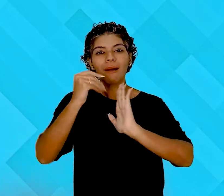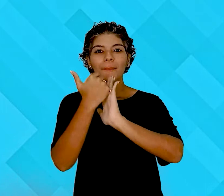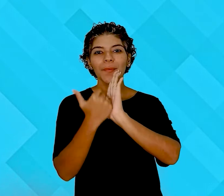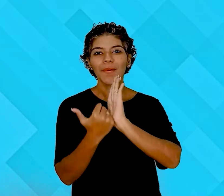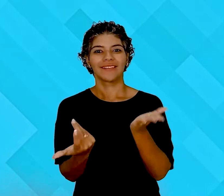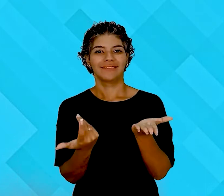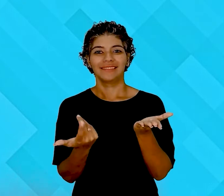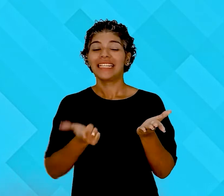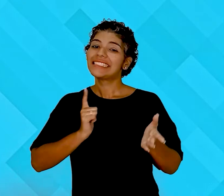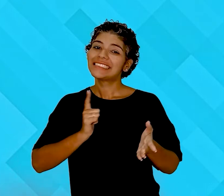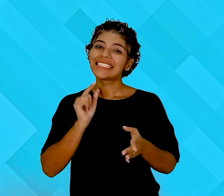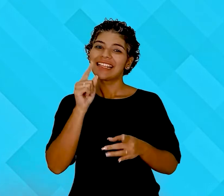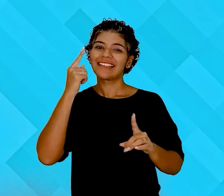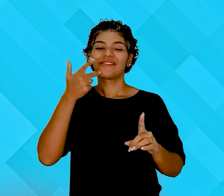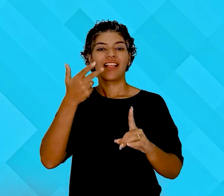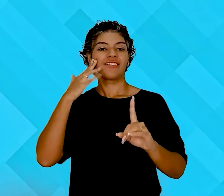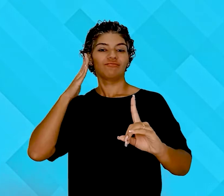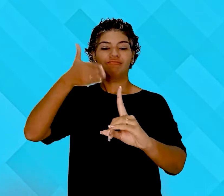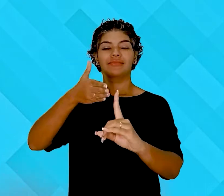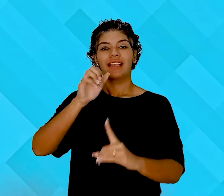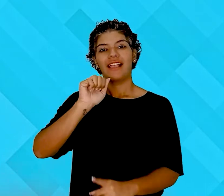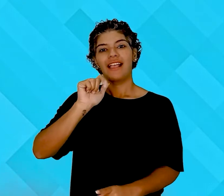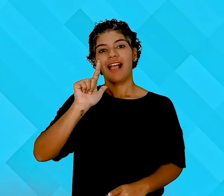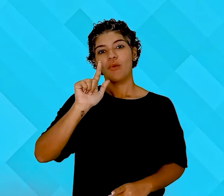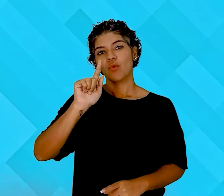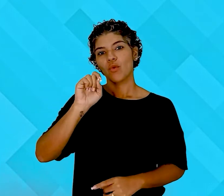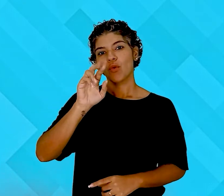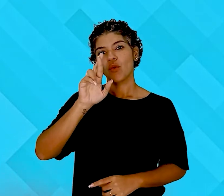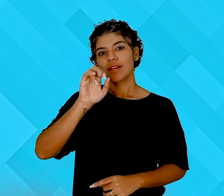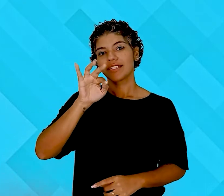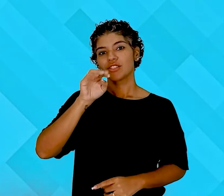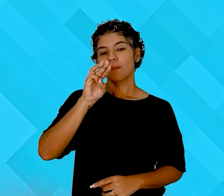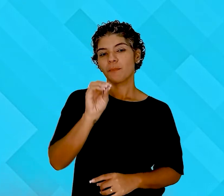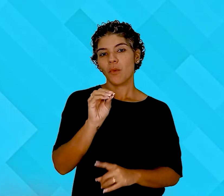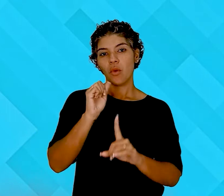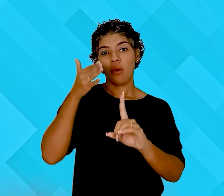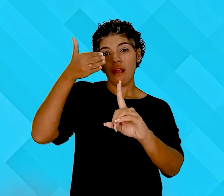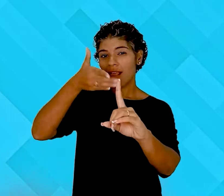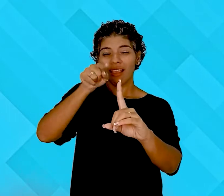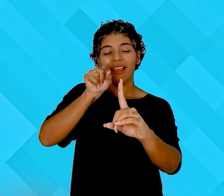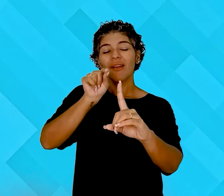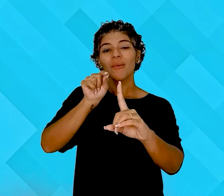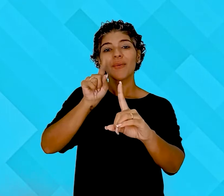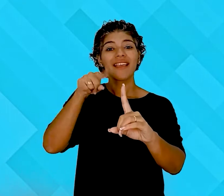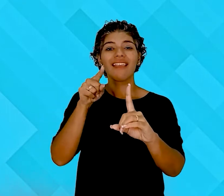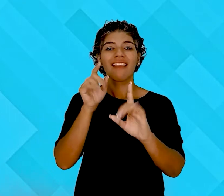palavra algoritmo, parece que é um ente mágico. Não, não é. São zeros e uns. É programação, é código. E um código só faz o que ele foi programado